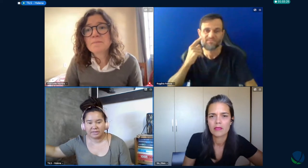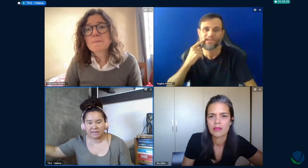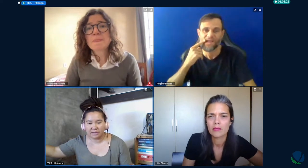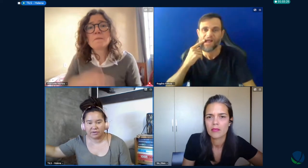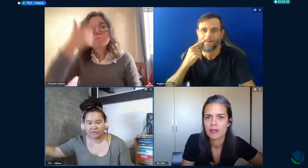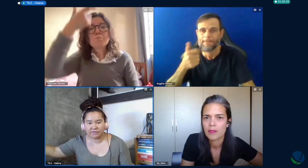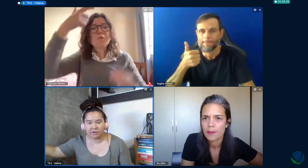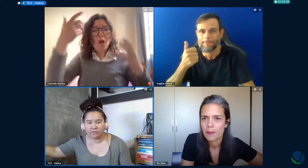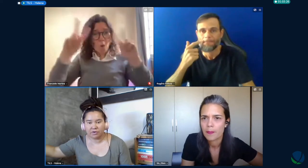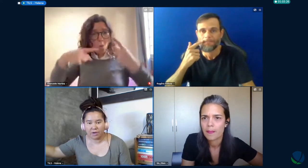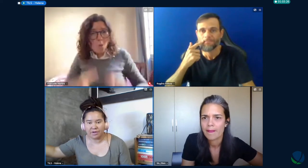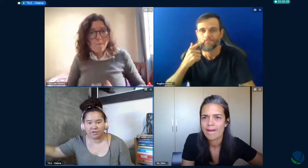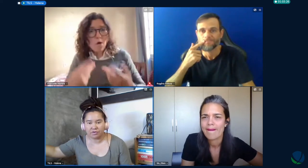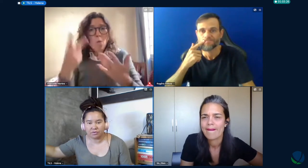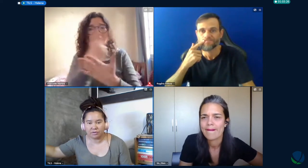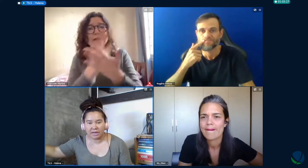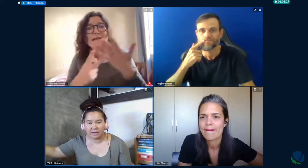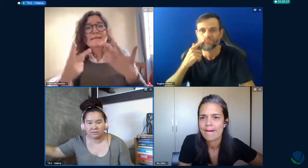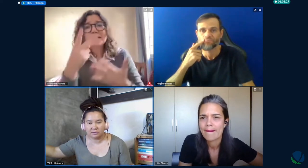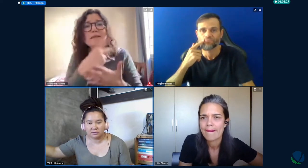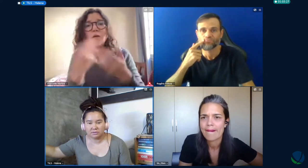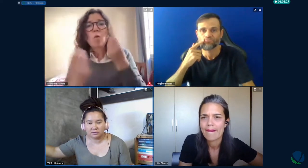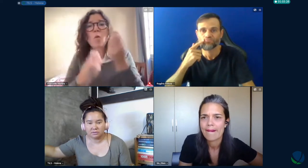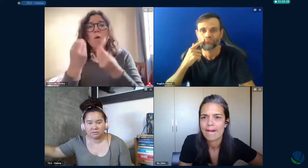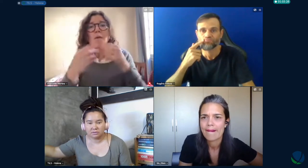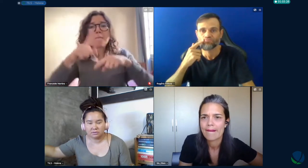Não, tá certo. Eu acho que faltou realmente colocar.